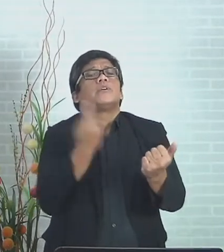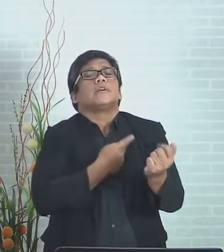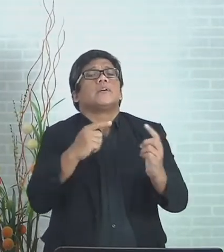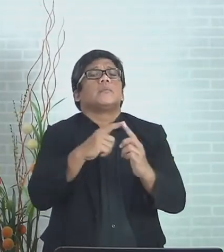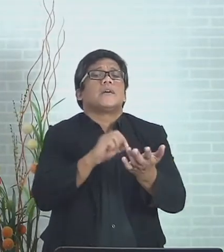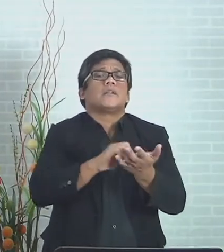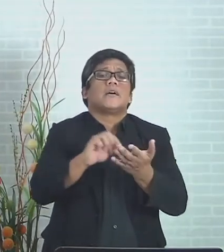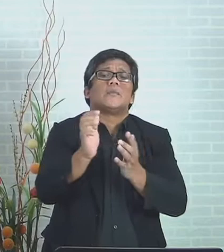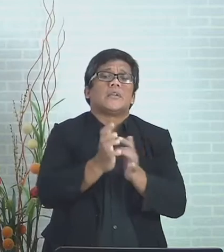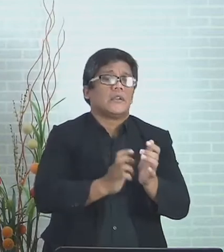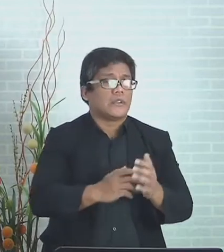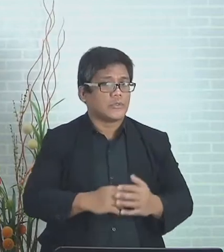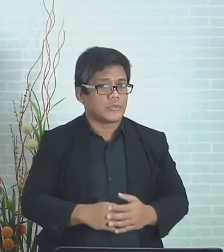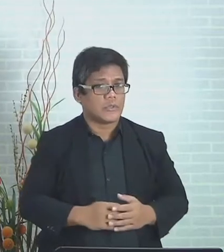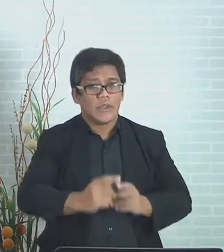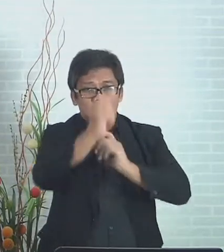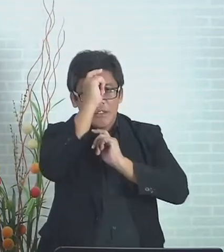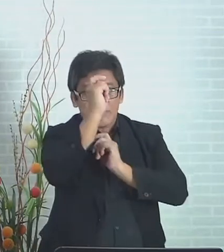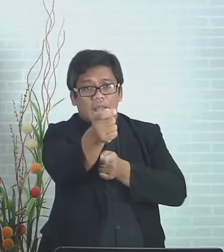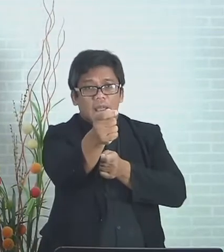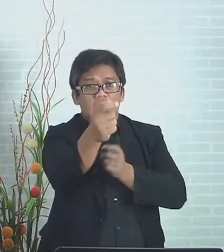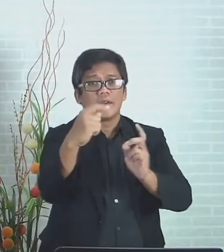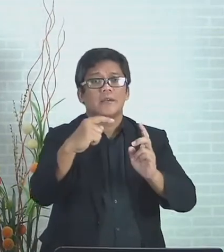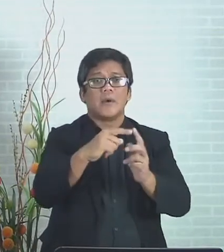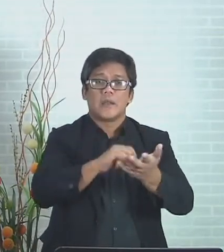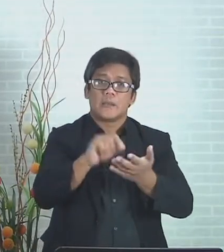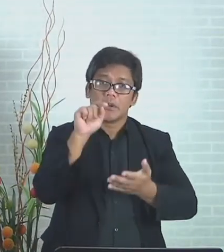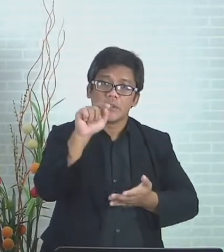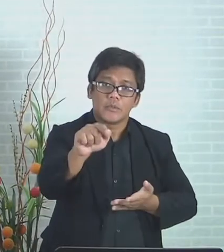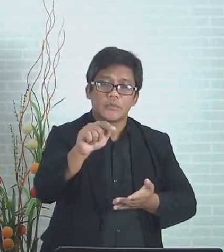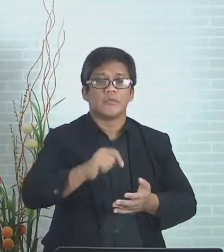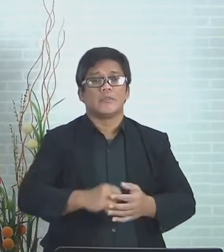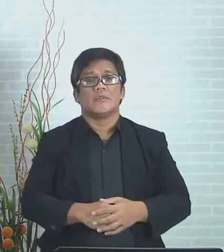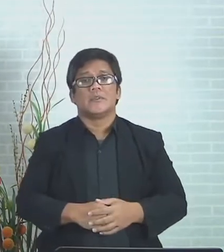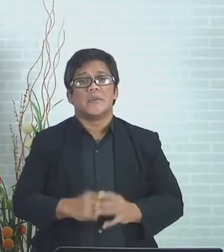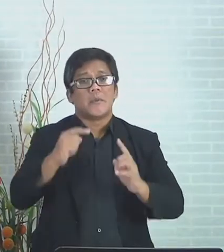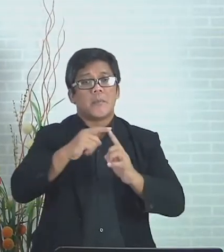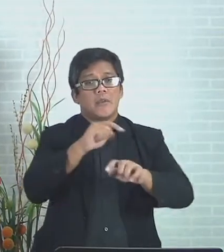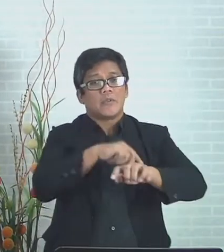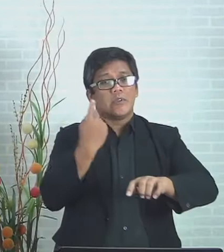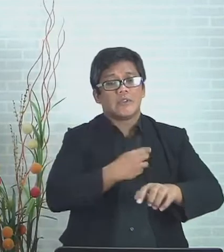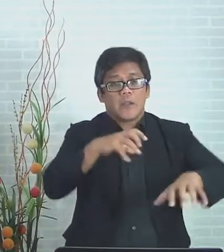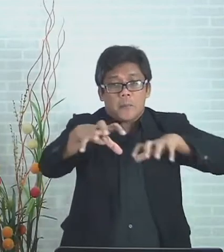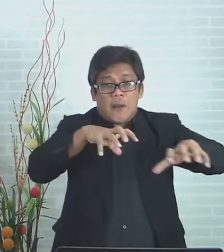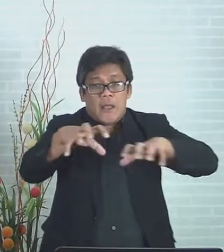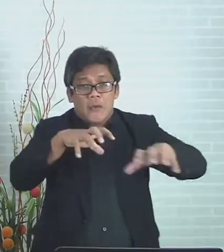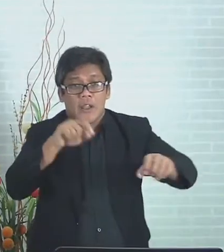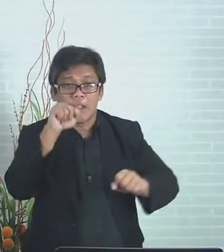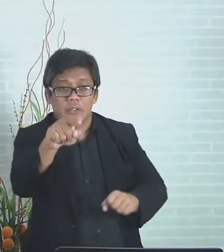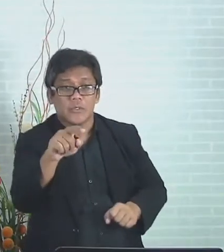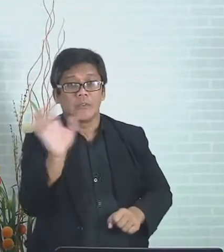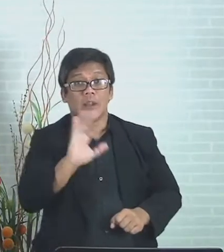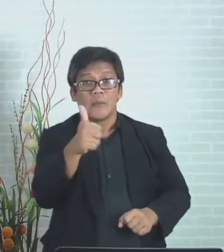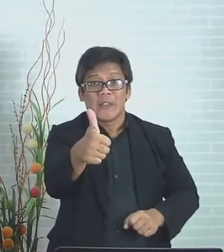itu ketaatan kita kepada nama itu jadi ketika kita melakukan hal-hal yang tidak benar